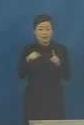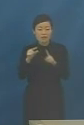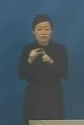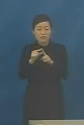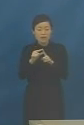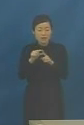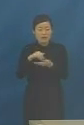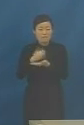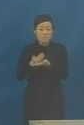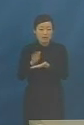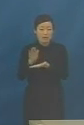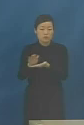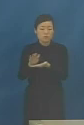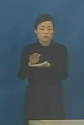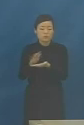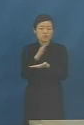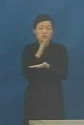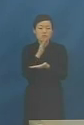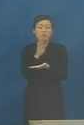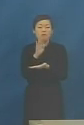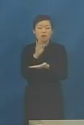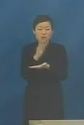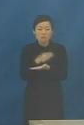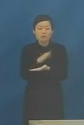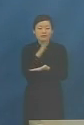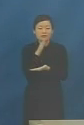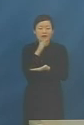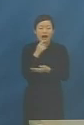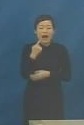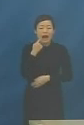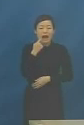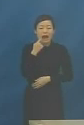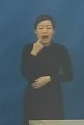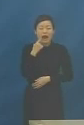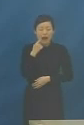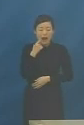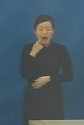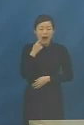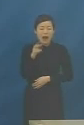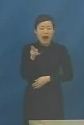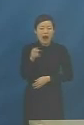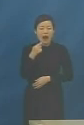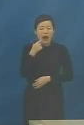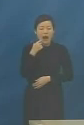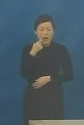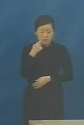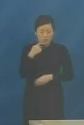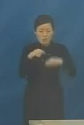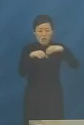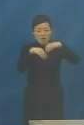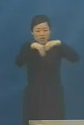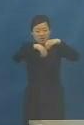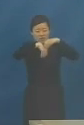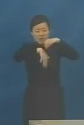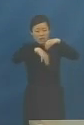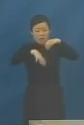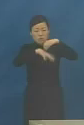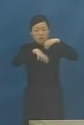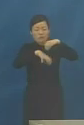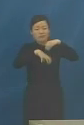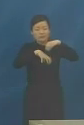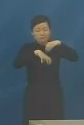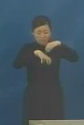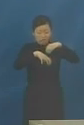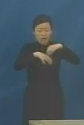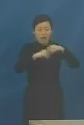実際に木の葉のあの根っこの方ですねでここの dna の保存状態が一番良かったということ